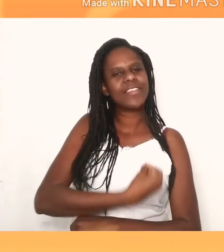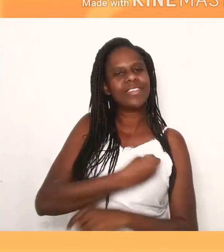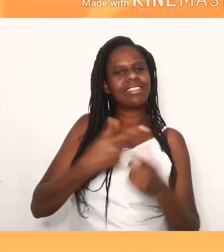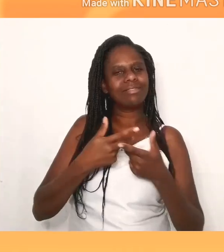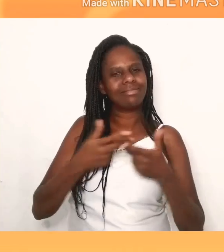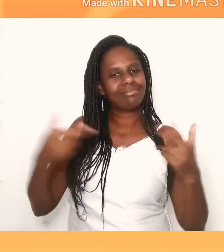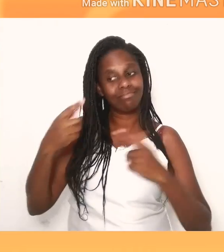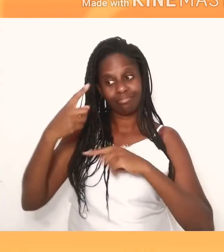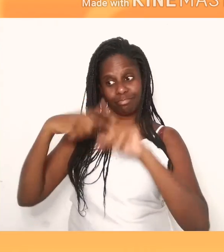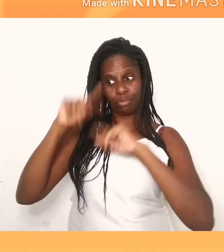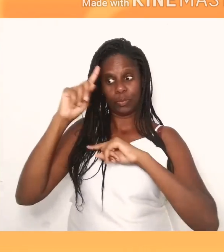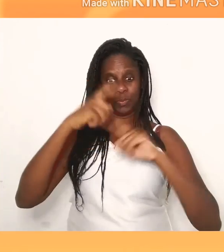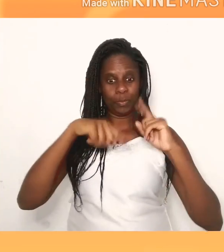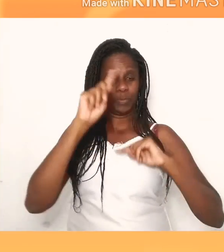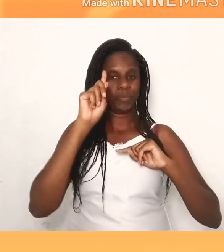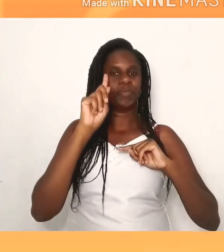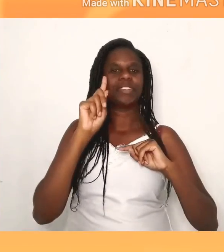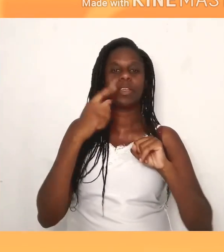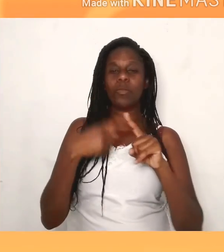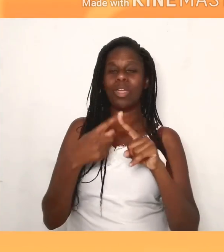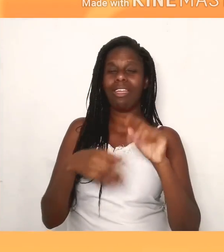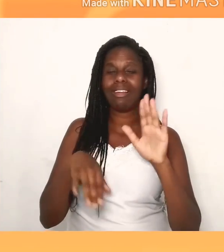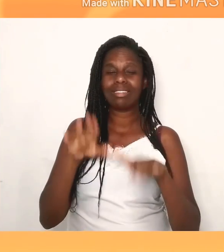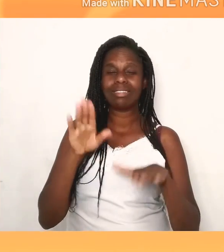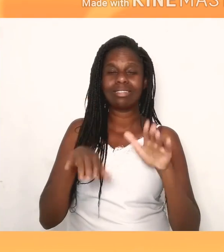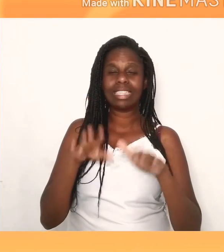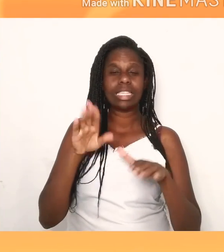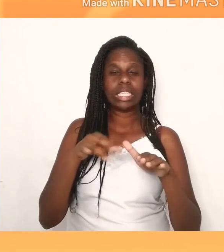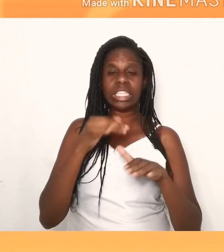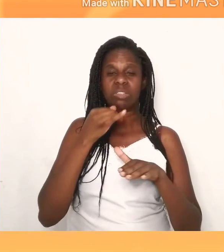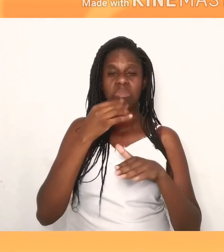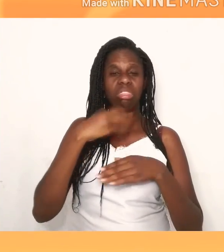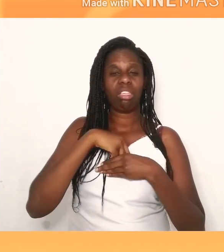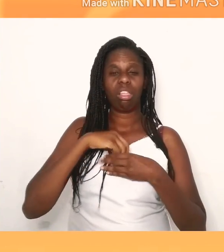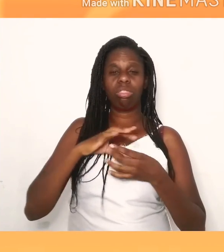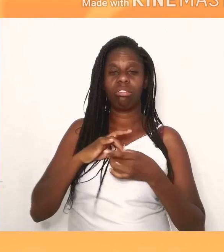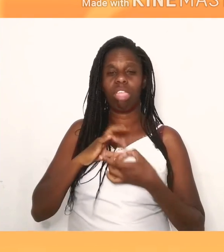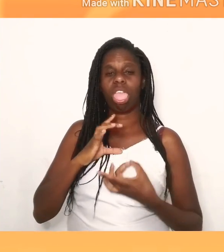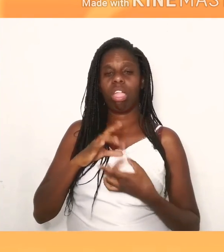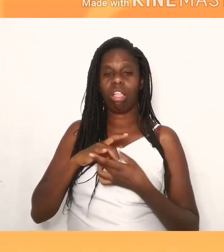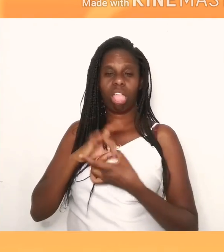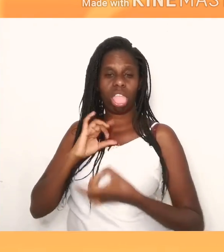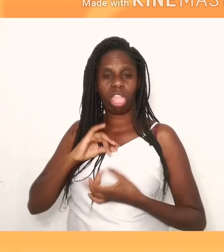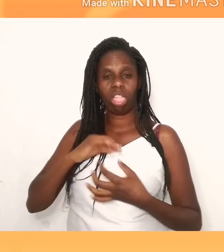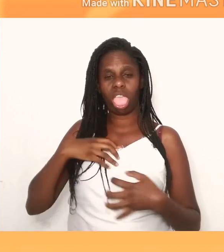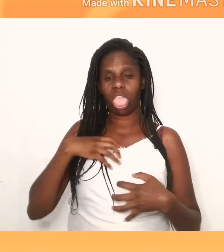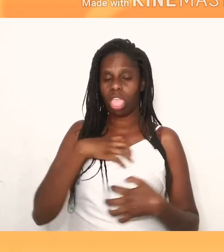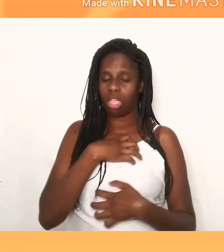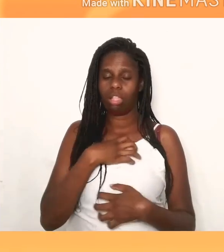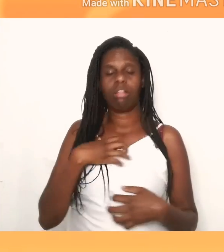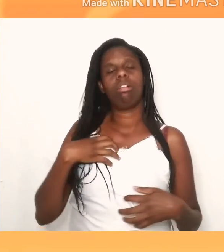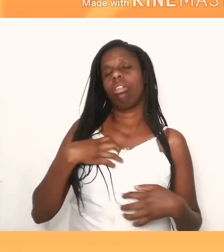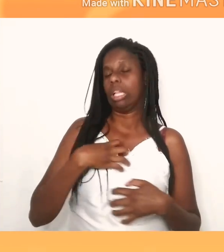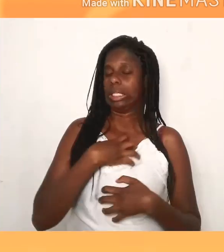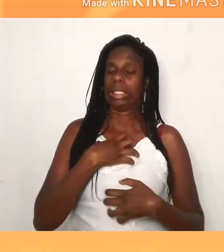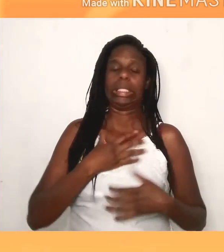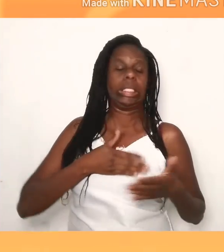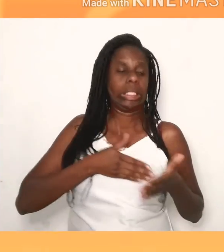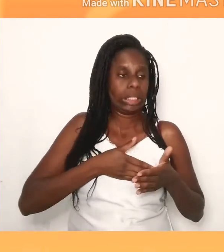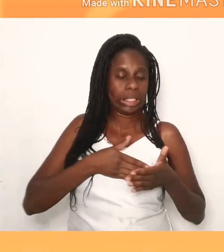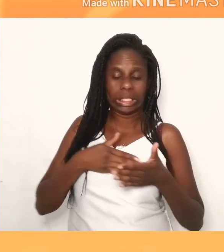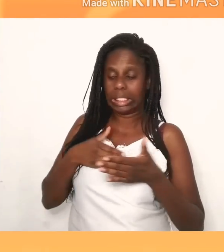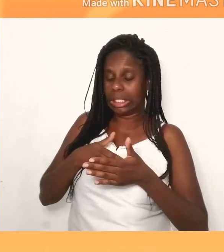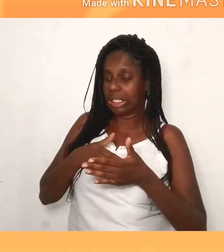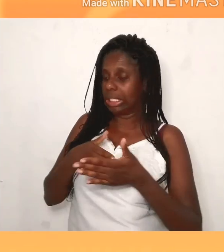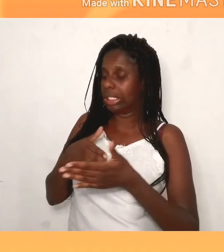nossas experiências de vida, que muitas vezes deixam as coisas pouco integradas, pouco acomodadas dentro da gente,